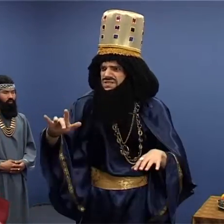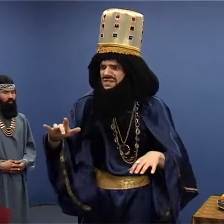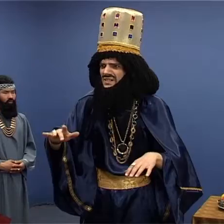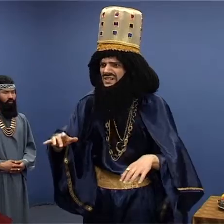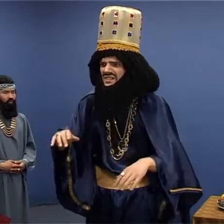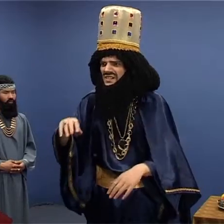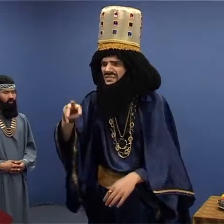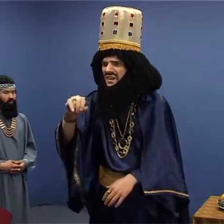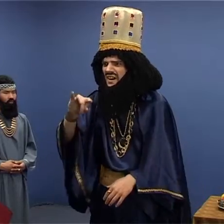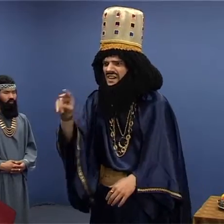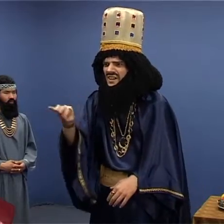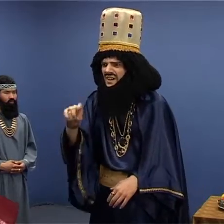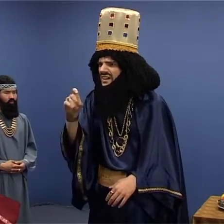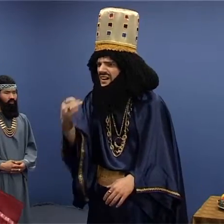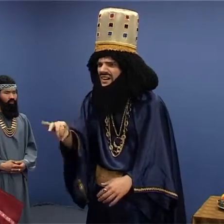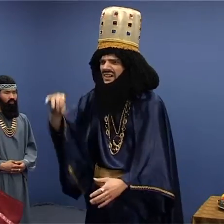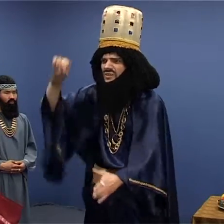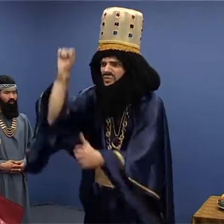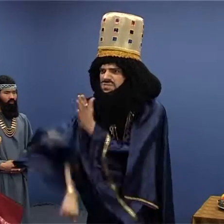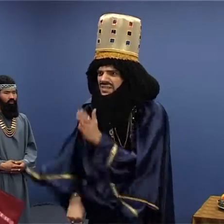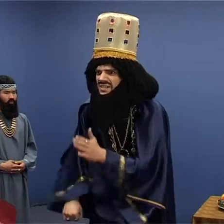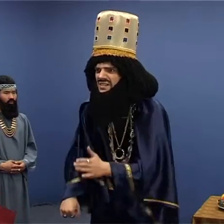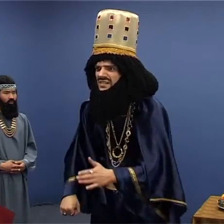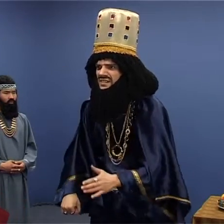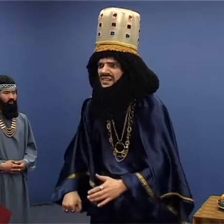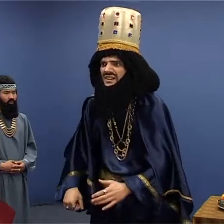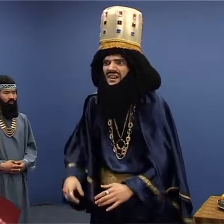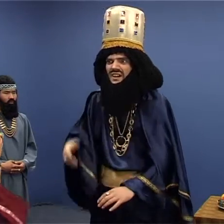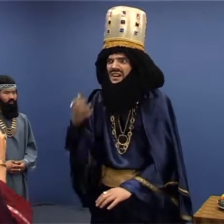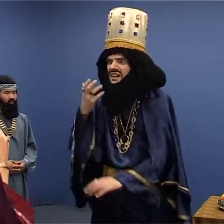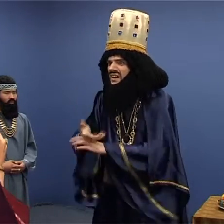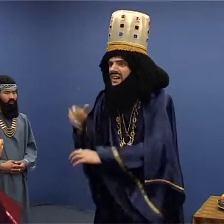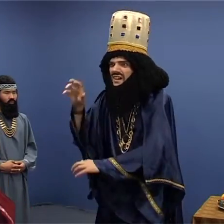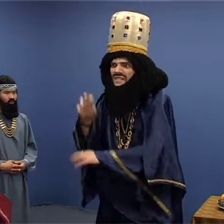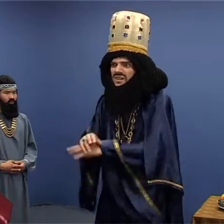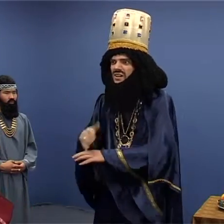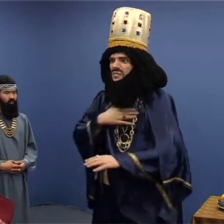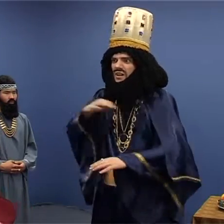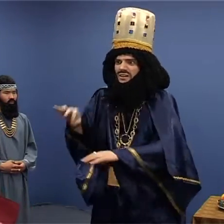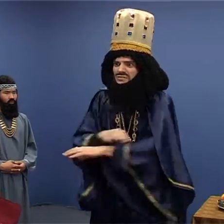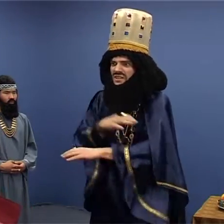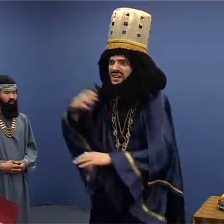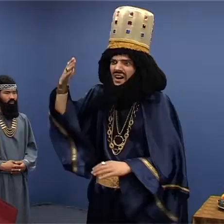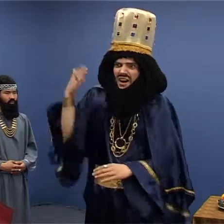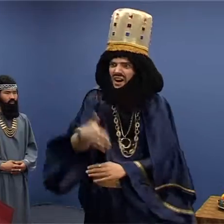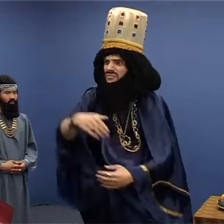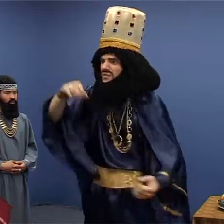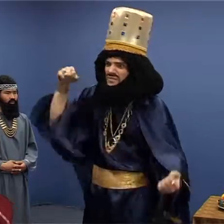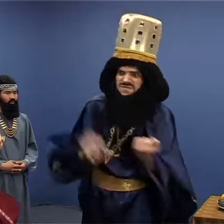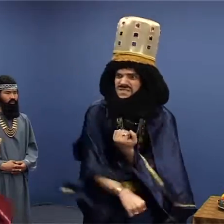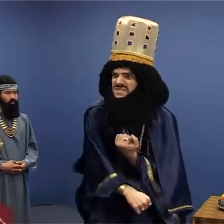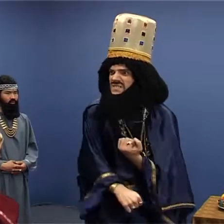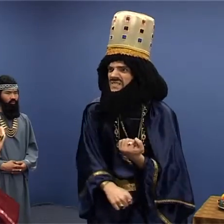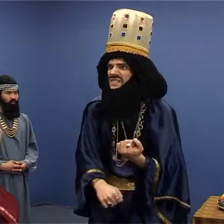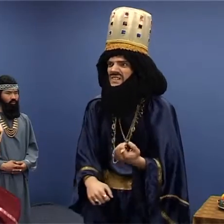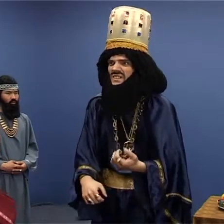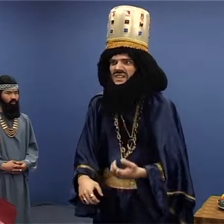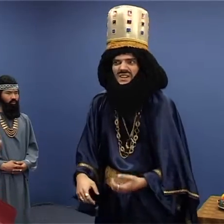пришлось. Иоман задрожал от страха перед царем и царицей. В ярости царь встал и посреди пира вышел в